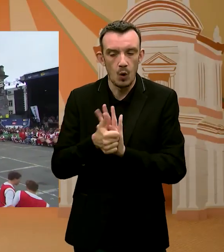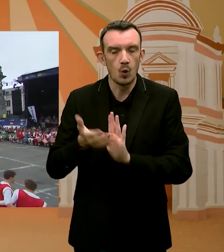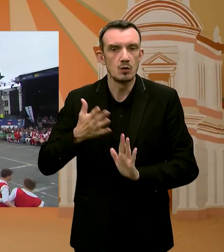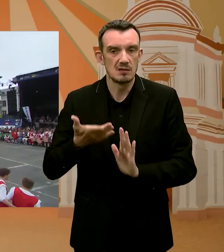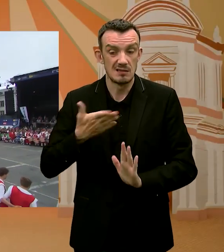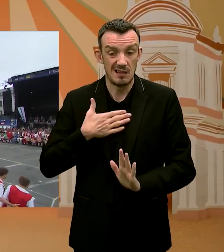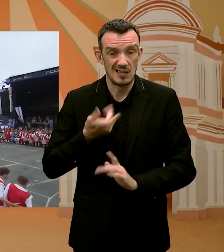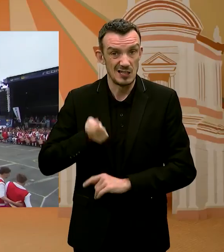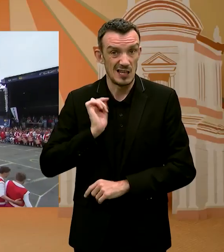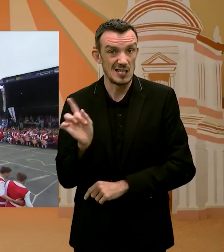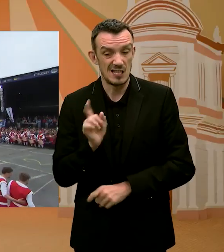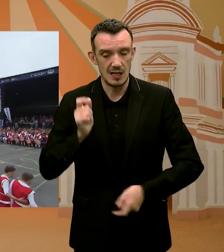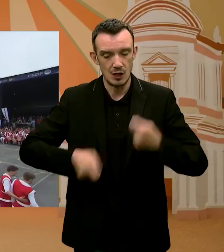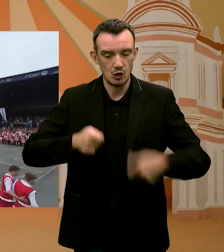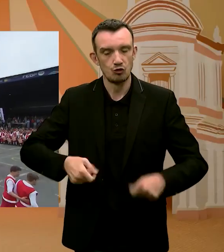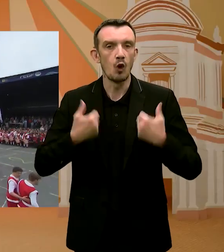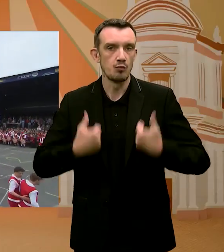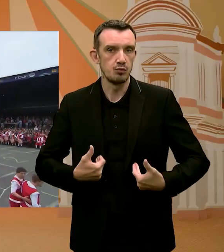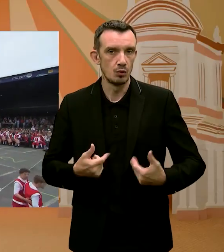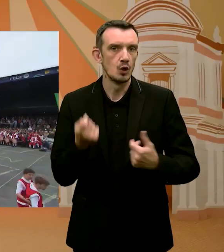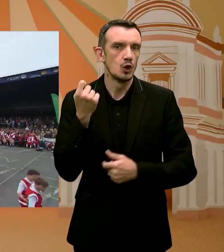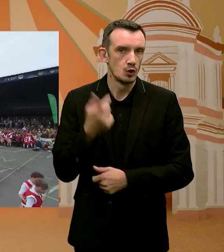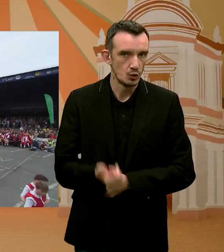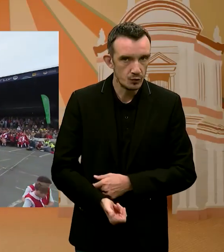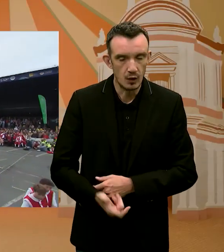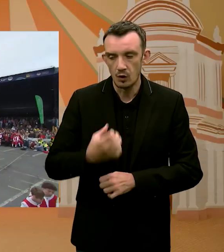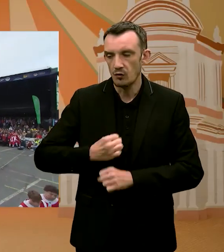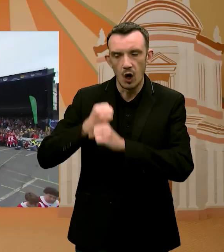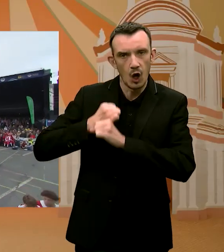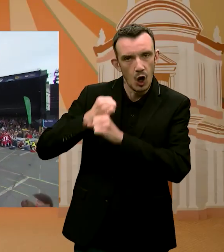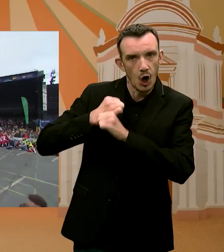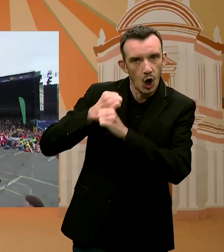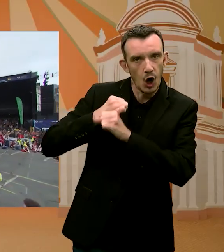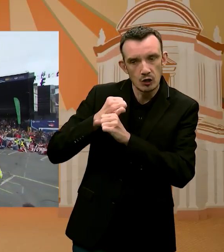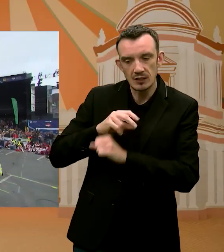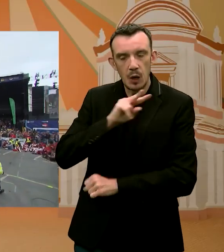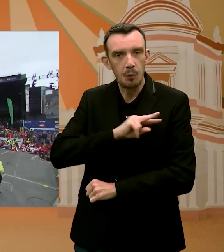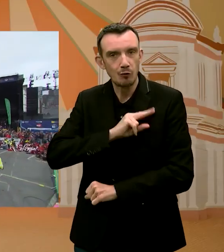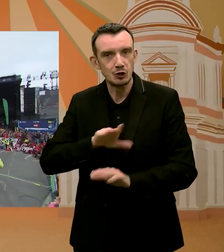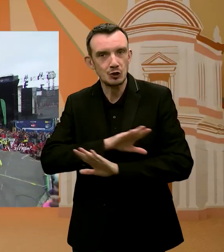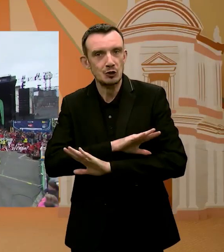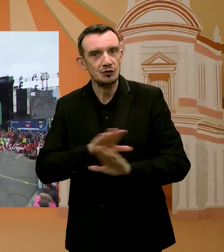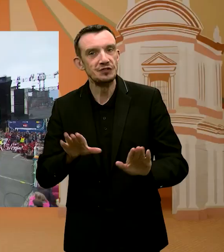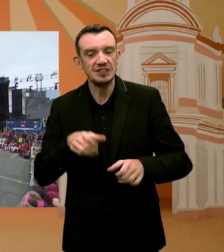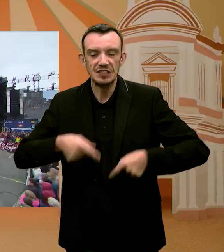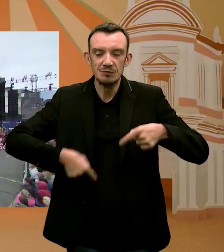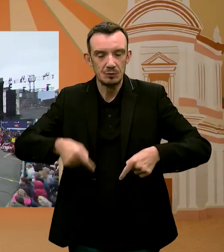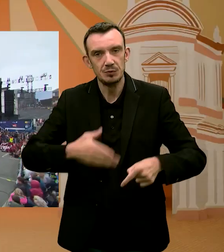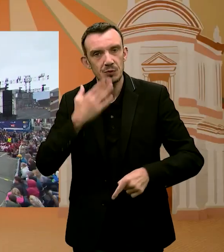anciens ou des amis des échasseurs qui vont dans les écoles. Donc, les échasseurs, c'est pas que ces personnes sur les échasses, c'est tout ce qu'il y a autour. Et ça, c'est